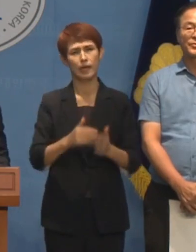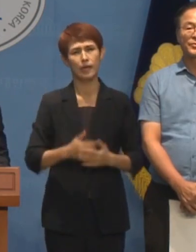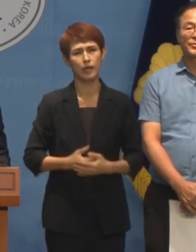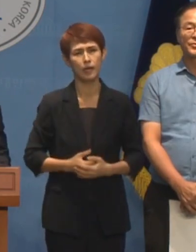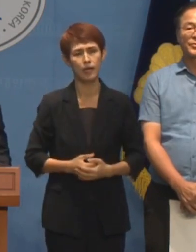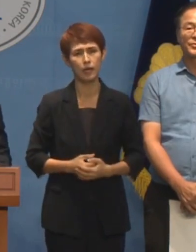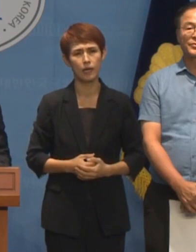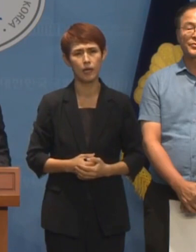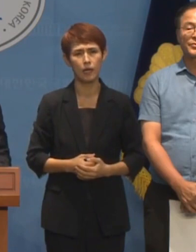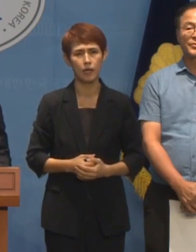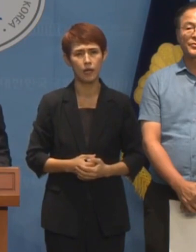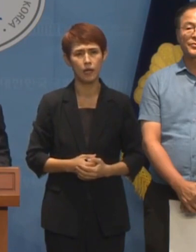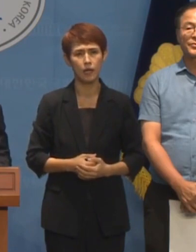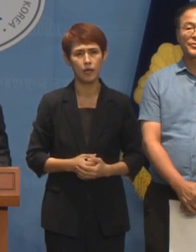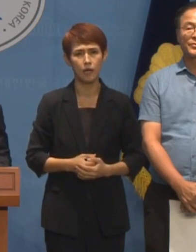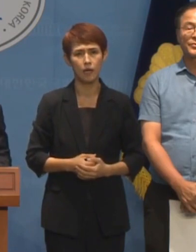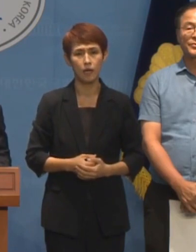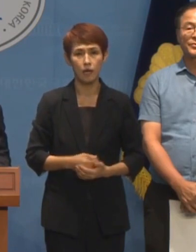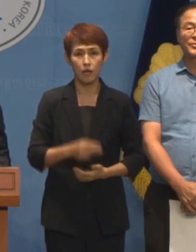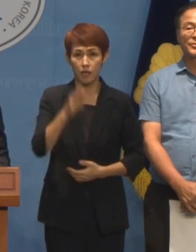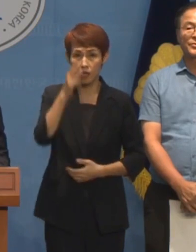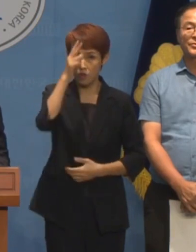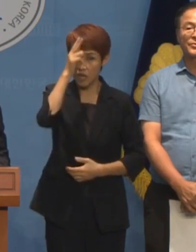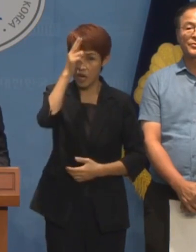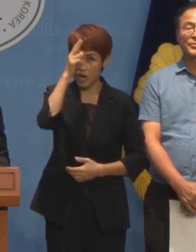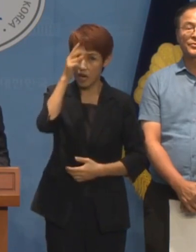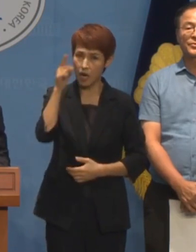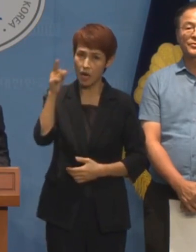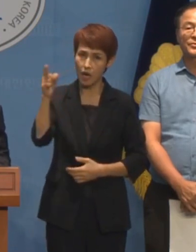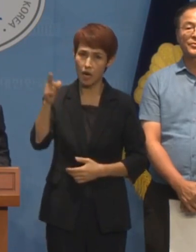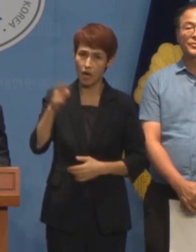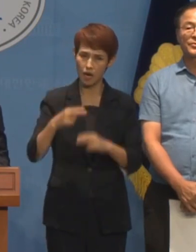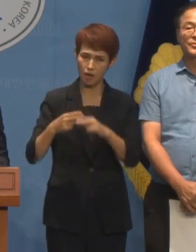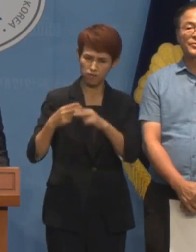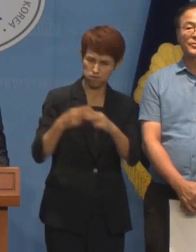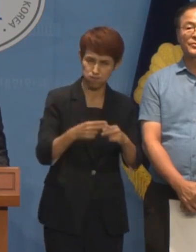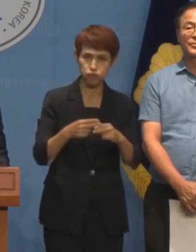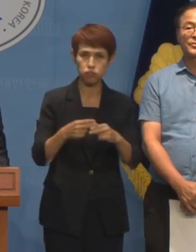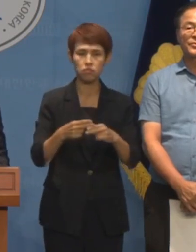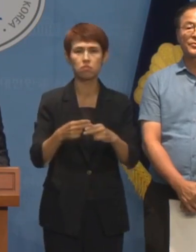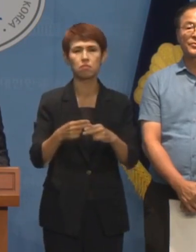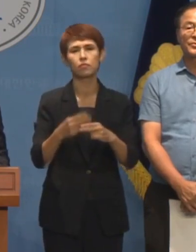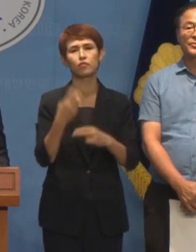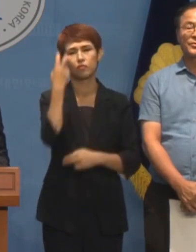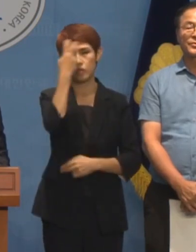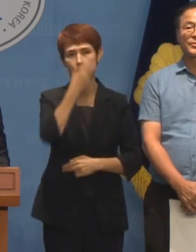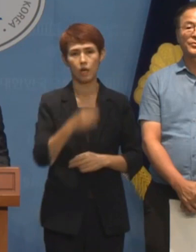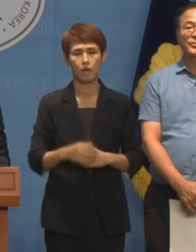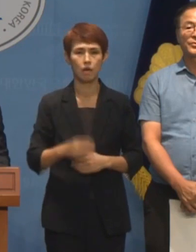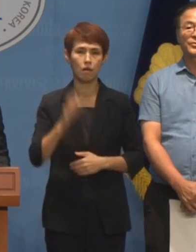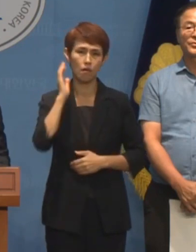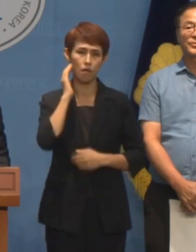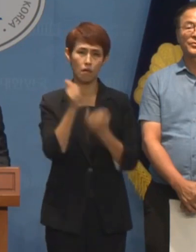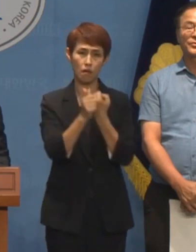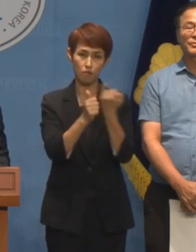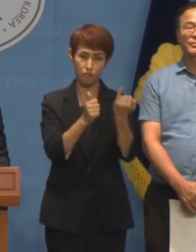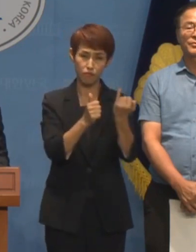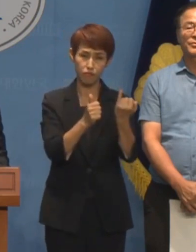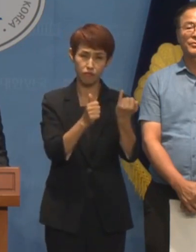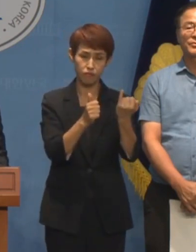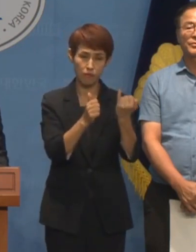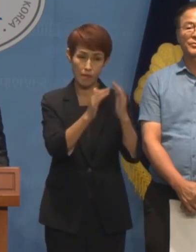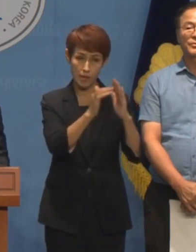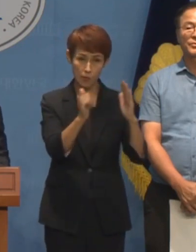벌어졌습니다. 이는 경찰의 무리한 법 적용과 과잉 수사이며 김건희 여사 일가의 고속도로 게이트를